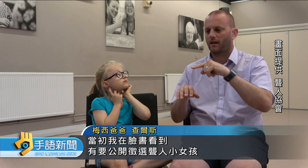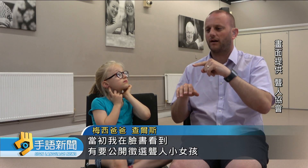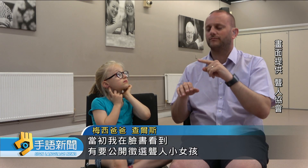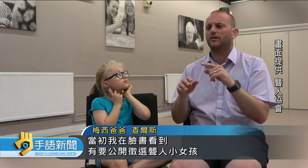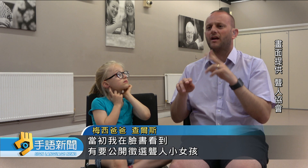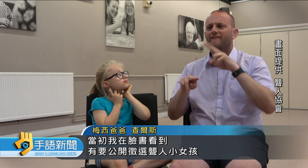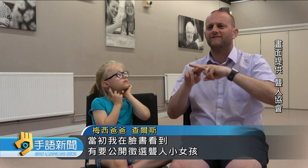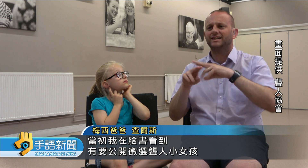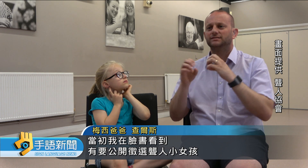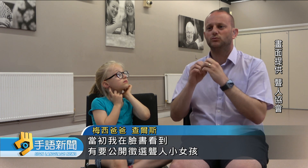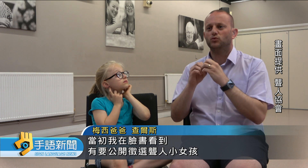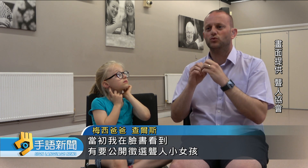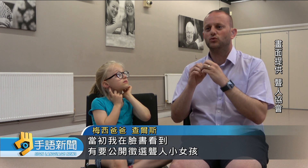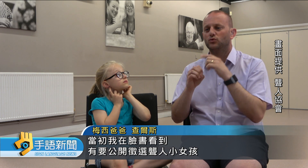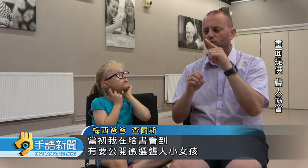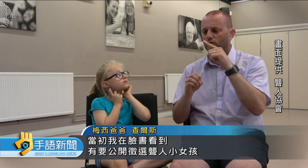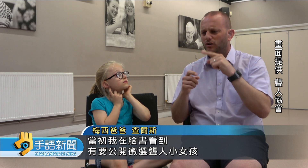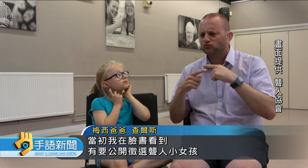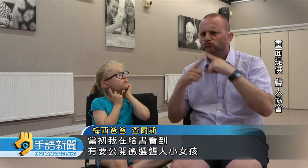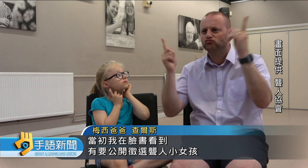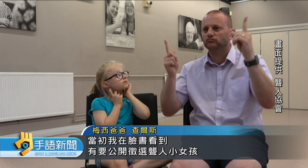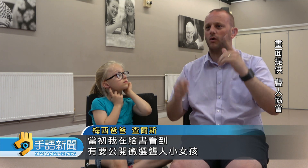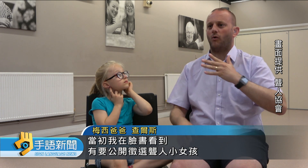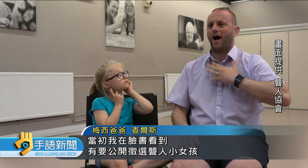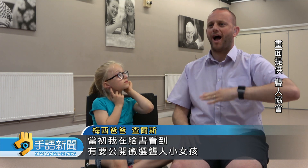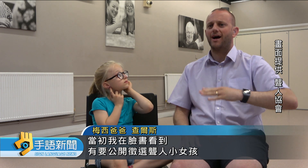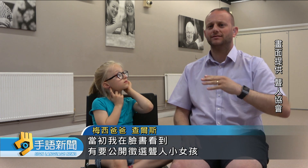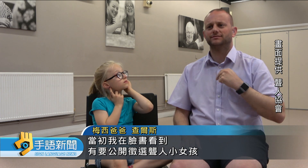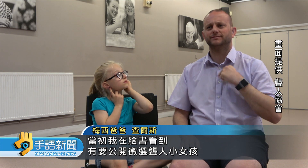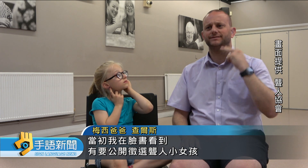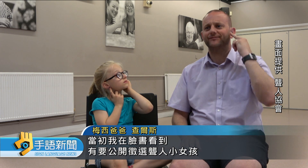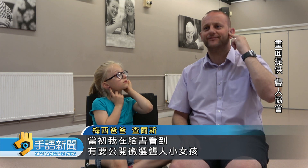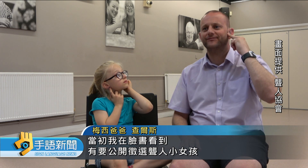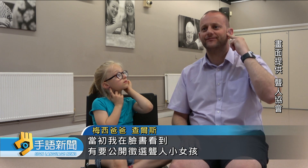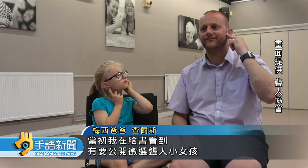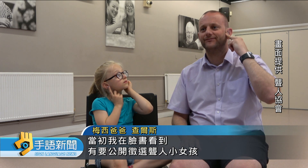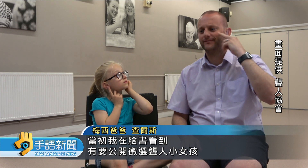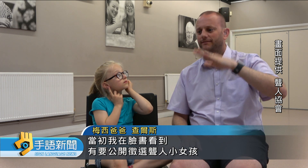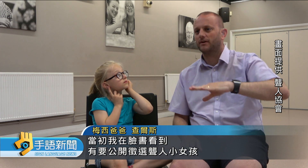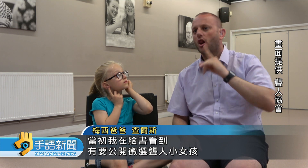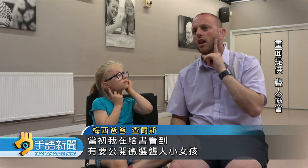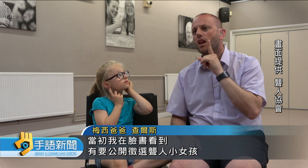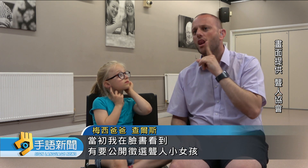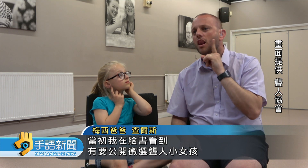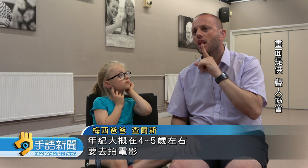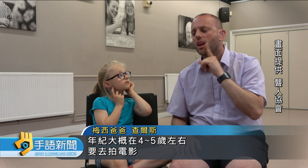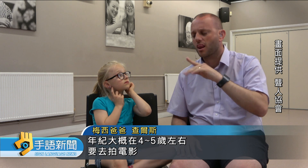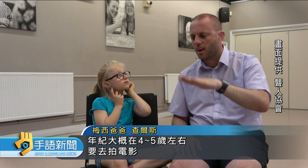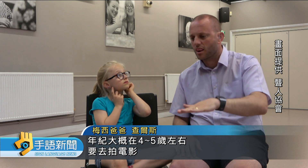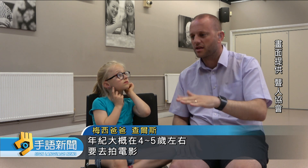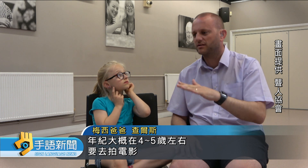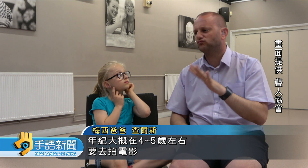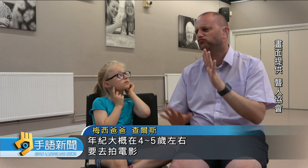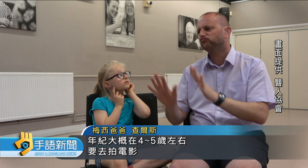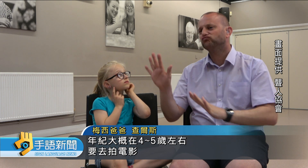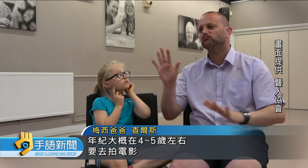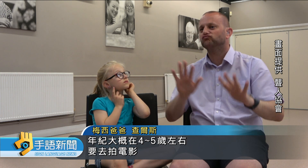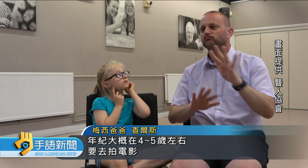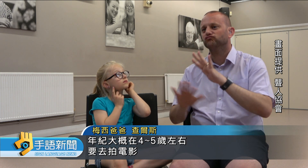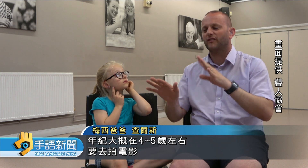脸书看到有要公开甄选聋人小女孩，年纪大概在